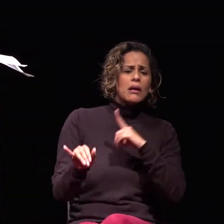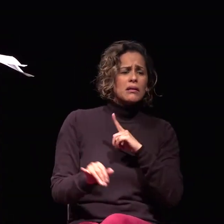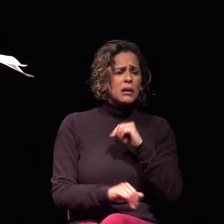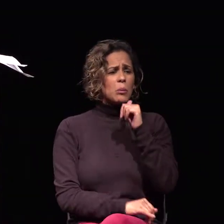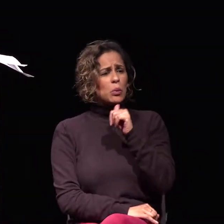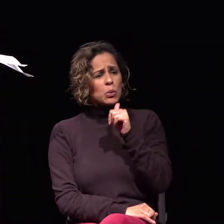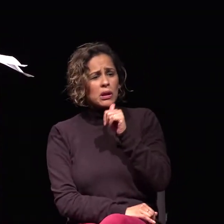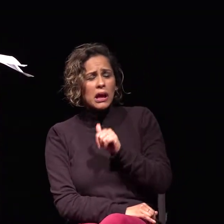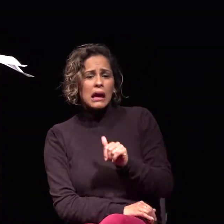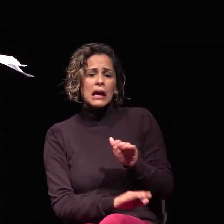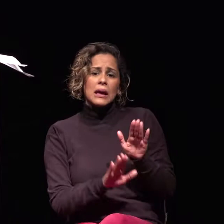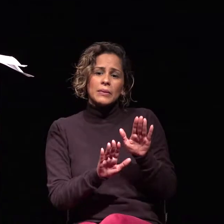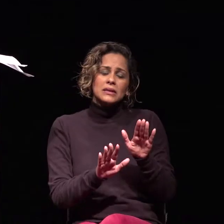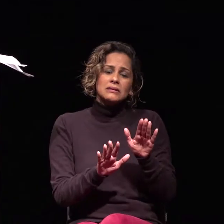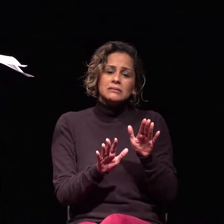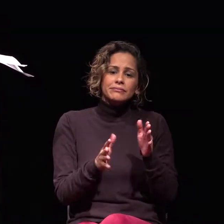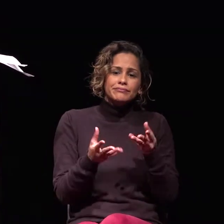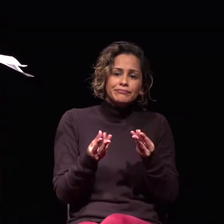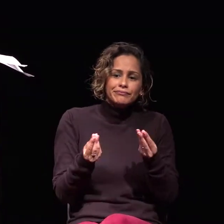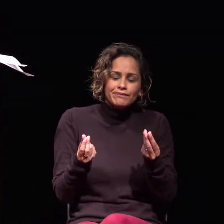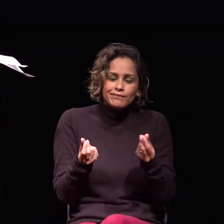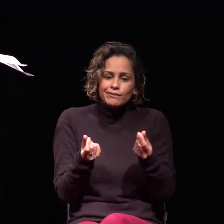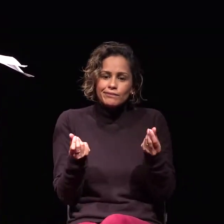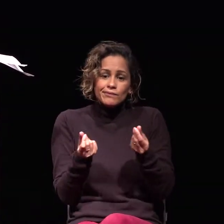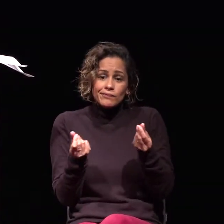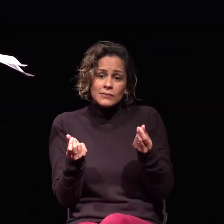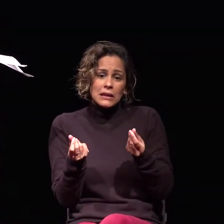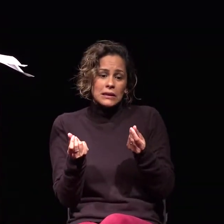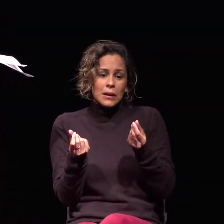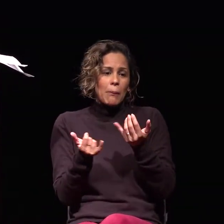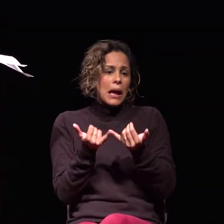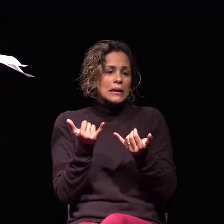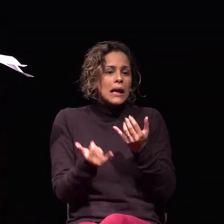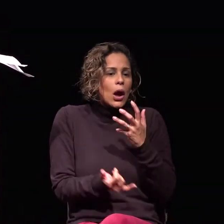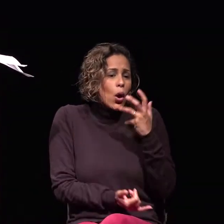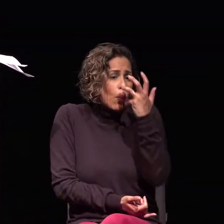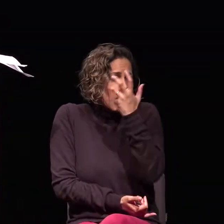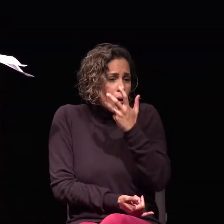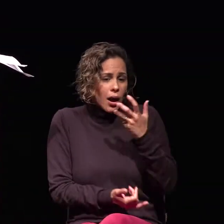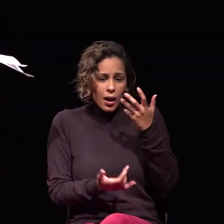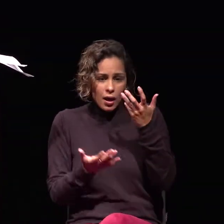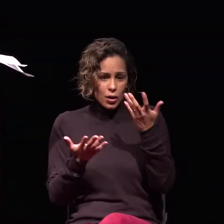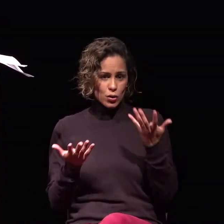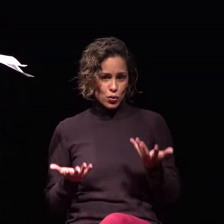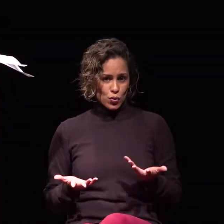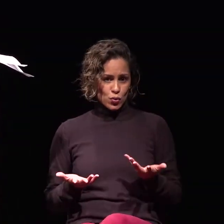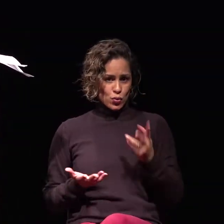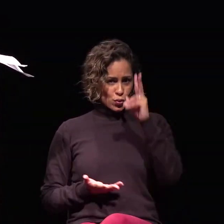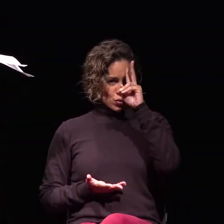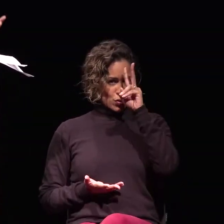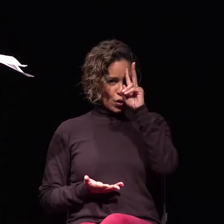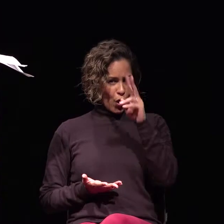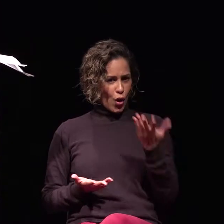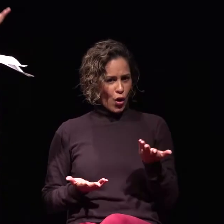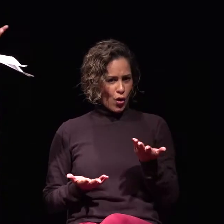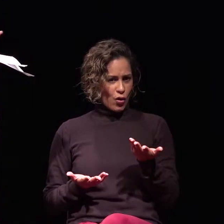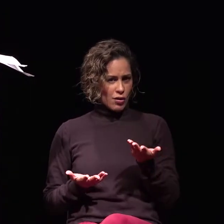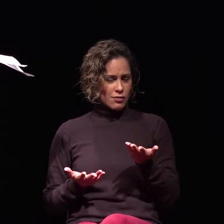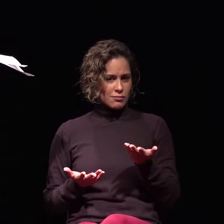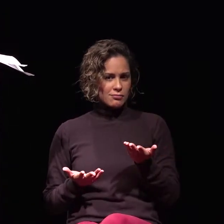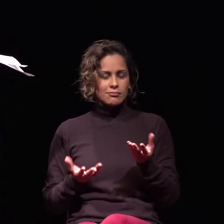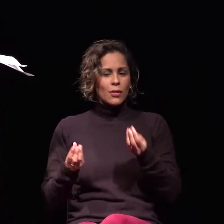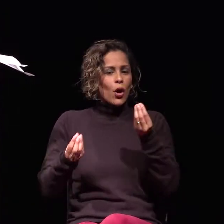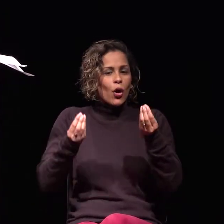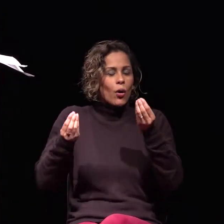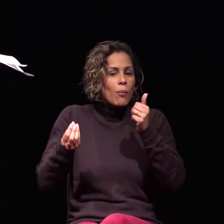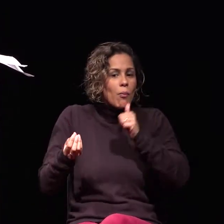muito de uma forma muito romântica a nossa história, sabe? Ou então como são as